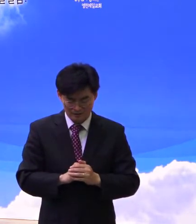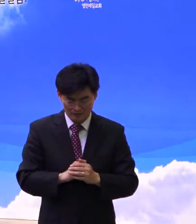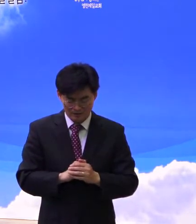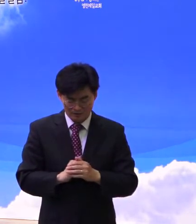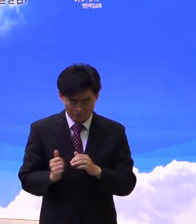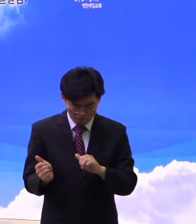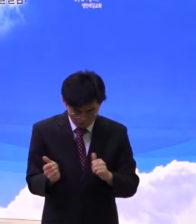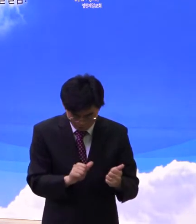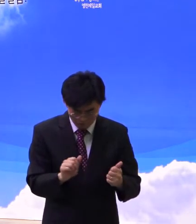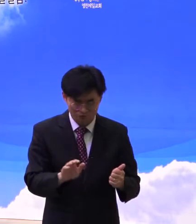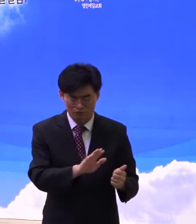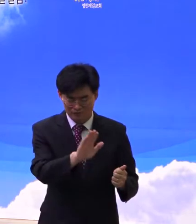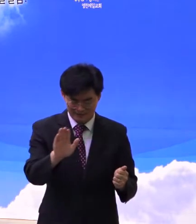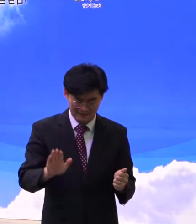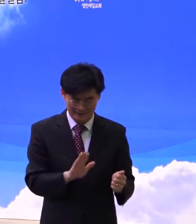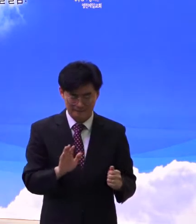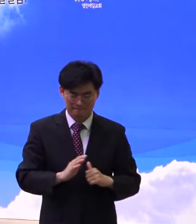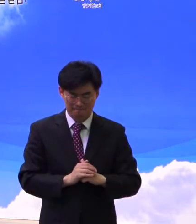우리를